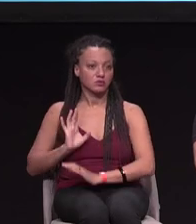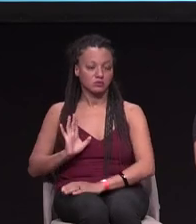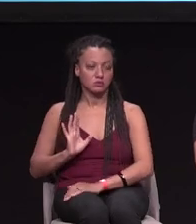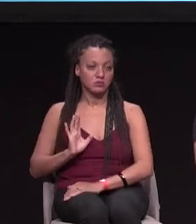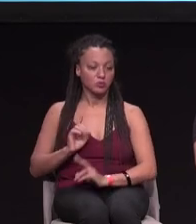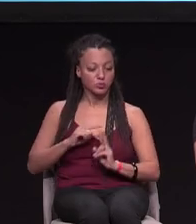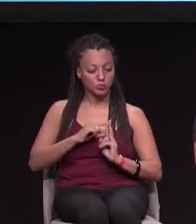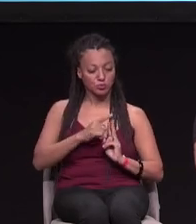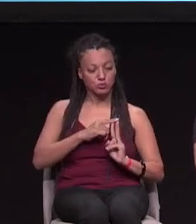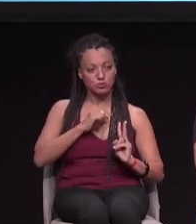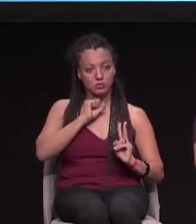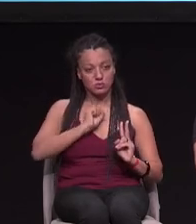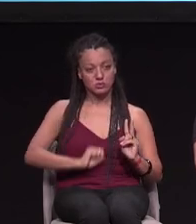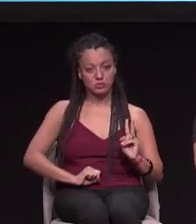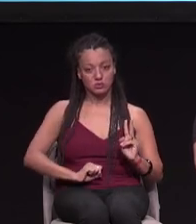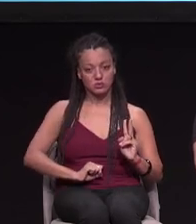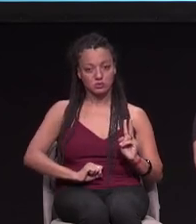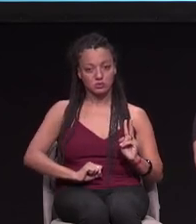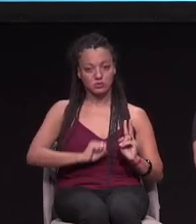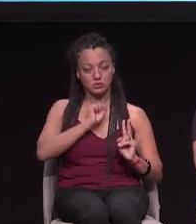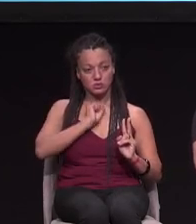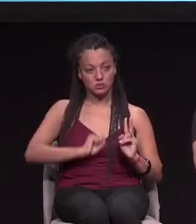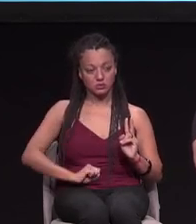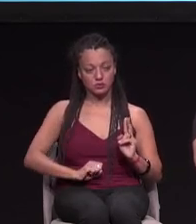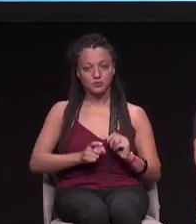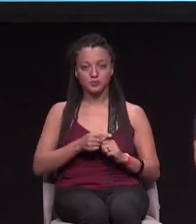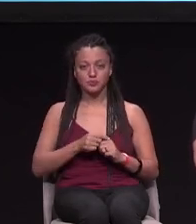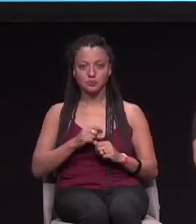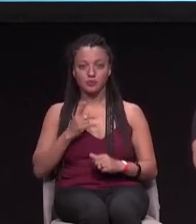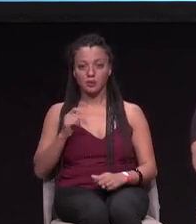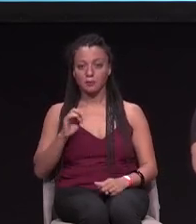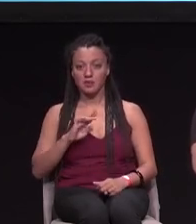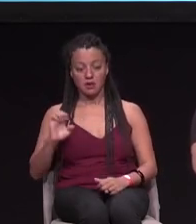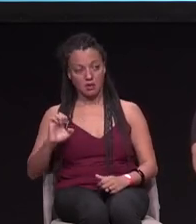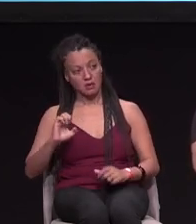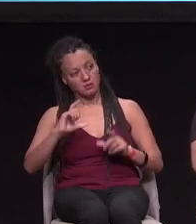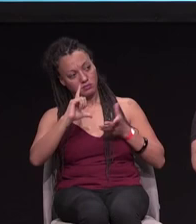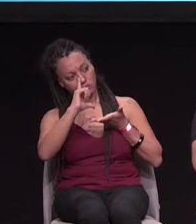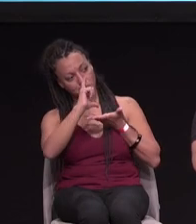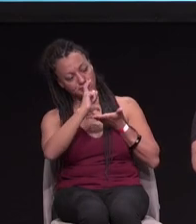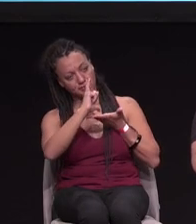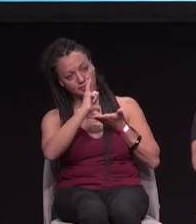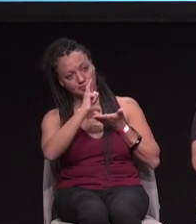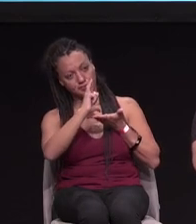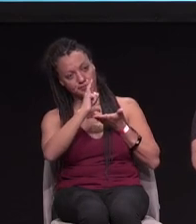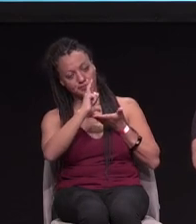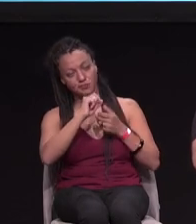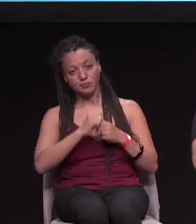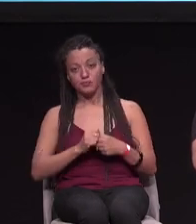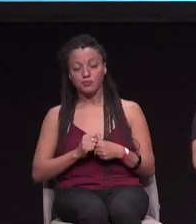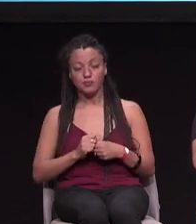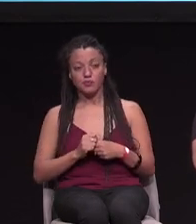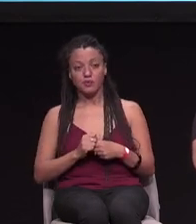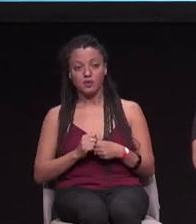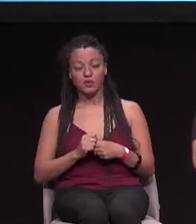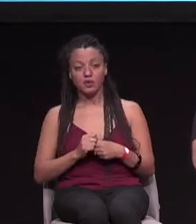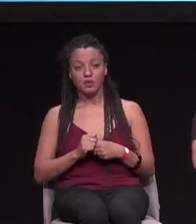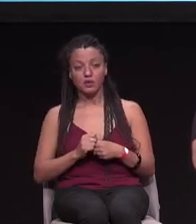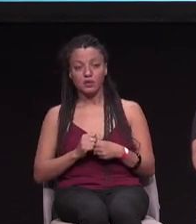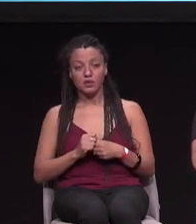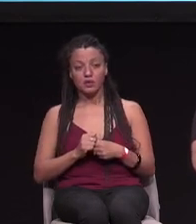dois do deixa o povo já o caribe eo pierre bergé fotógrafo e o pierre bergé eo